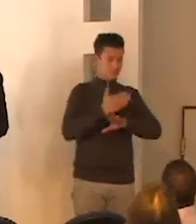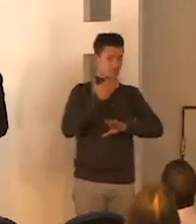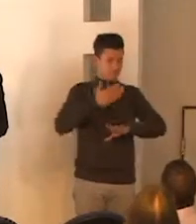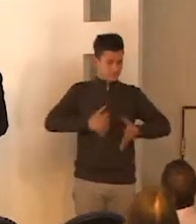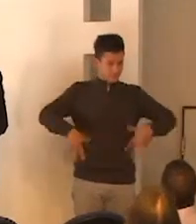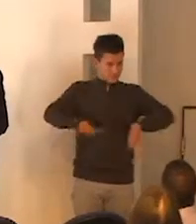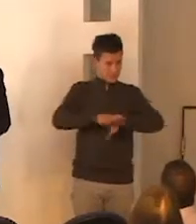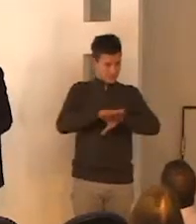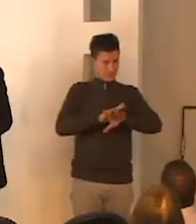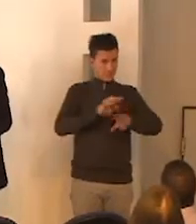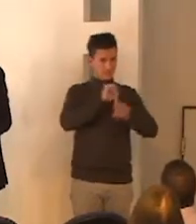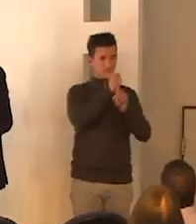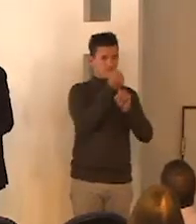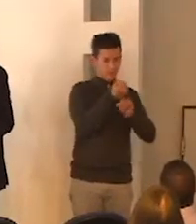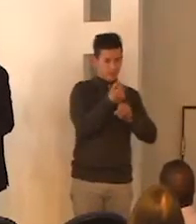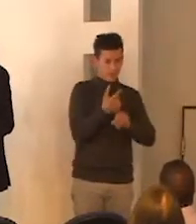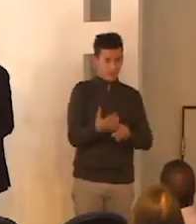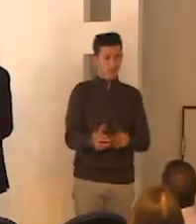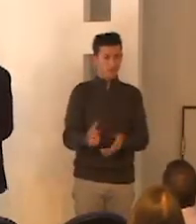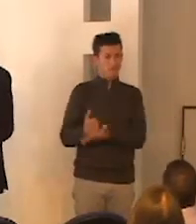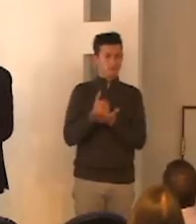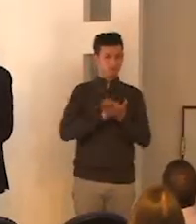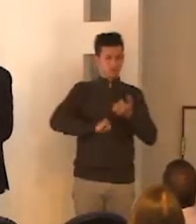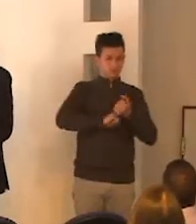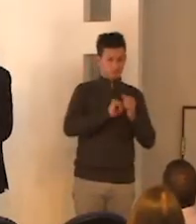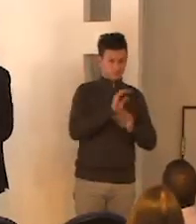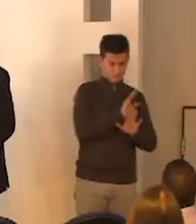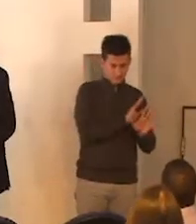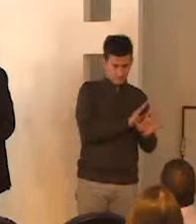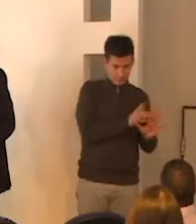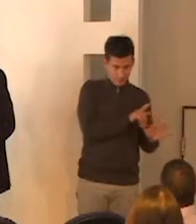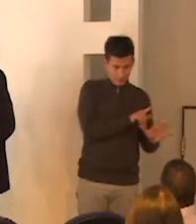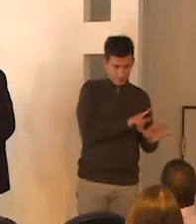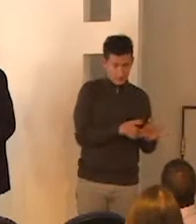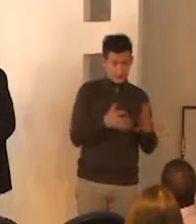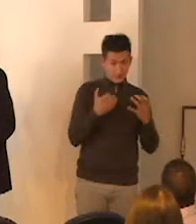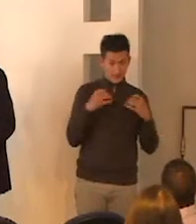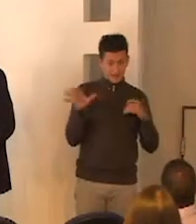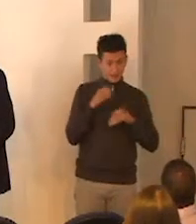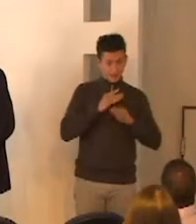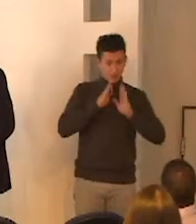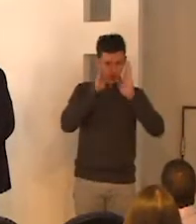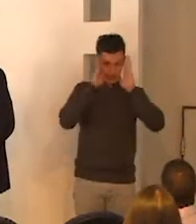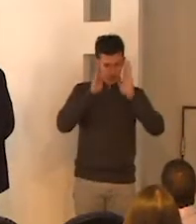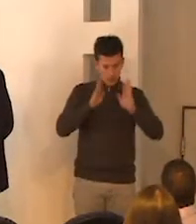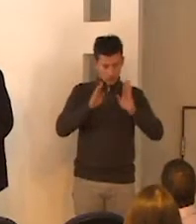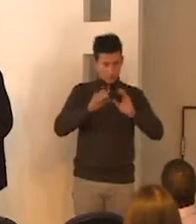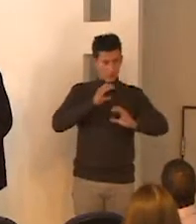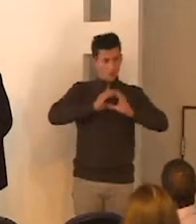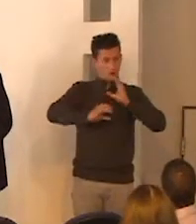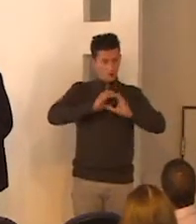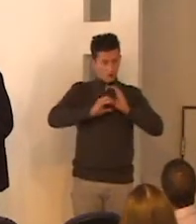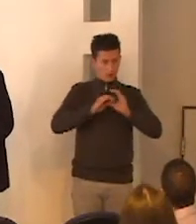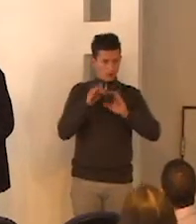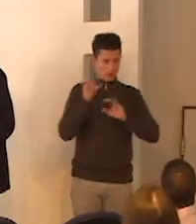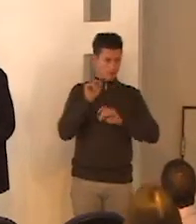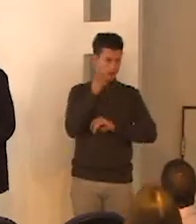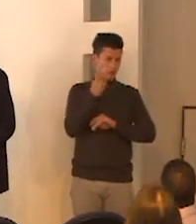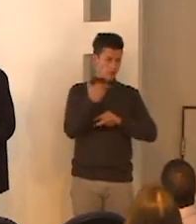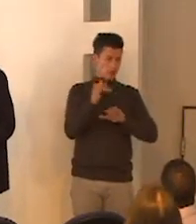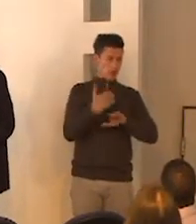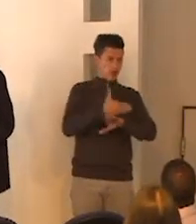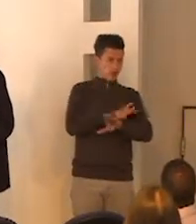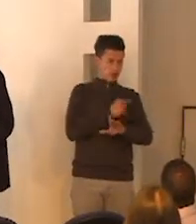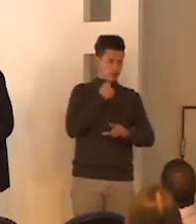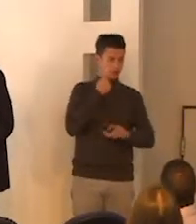de construcción social. Entonces, queremos hacer énfasis en el hecho de que la comunicación, en primer lugar, como ya mencioné, es un